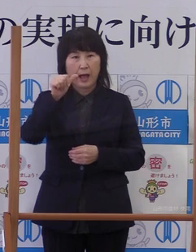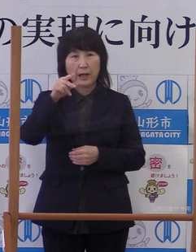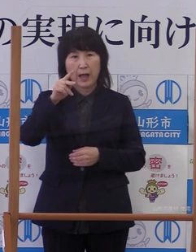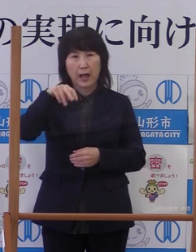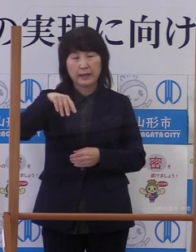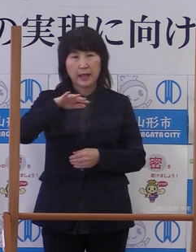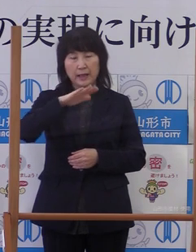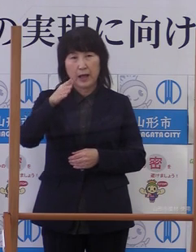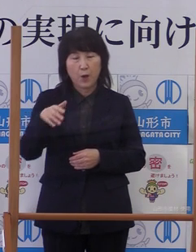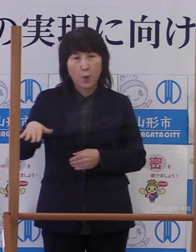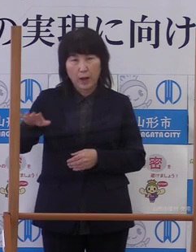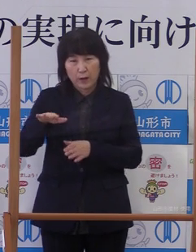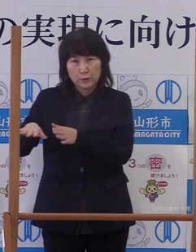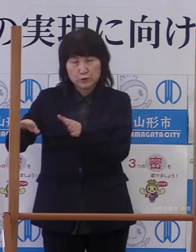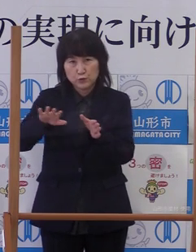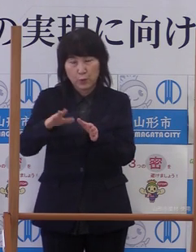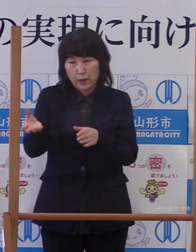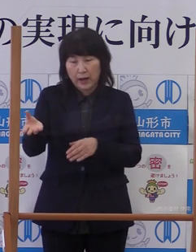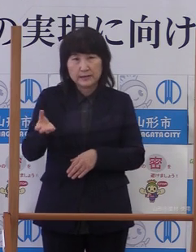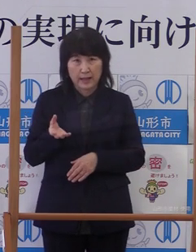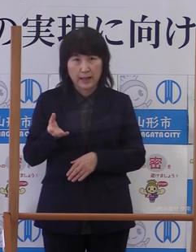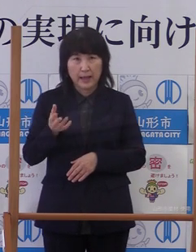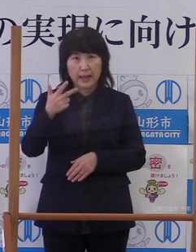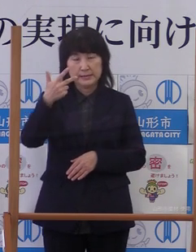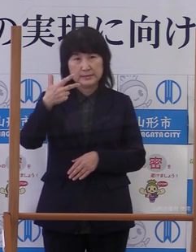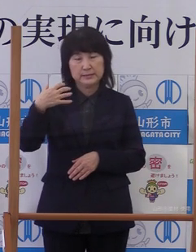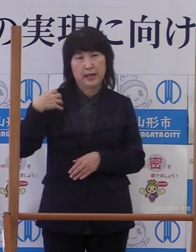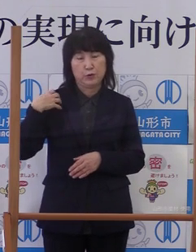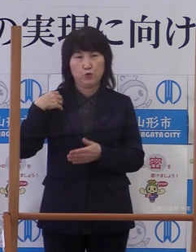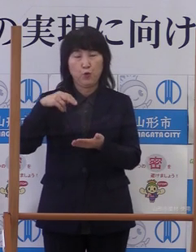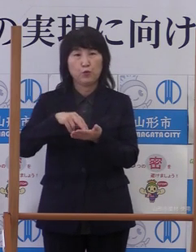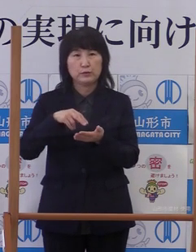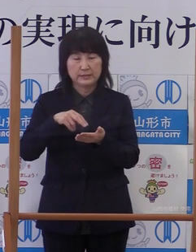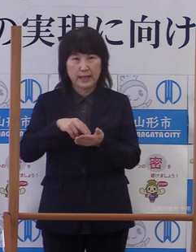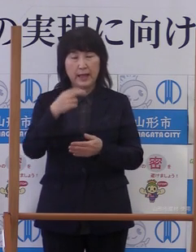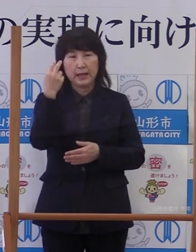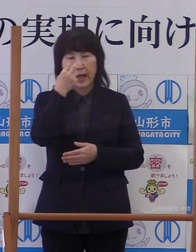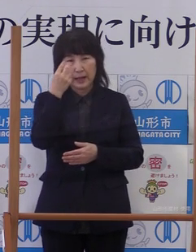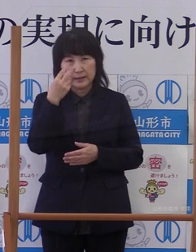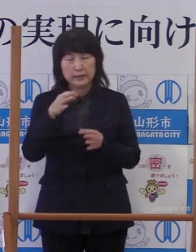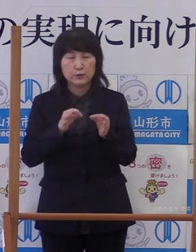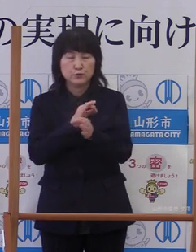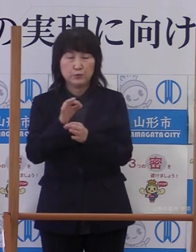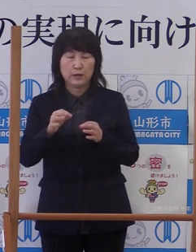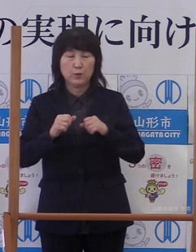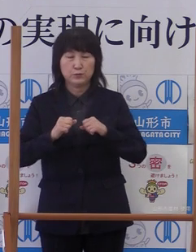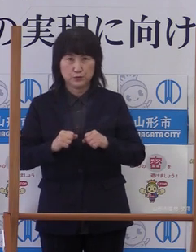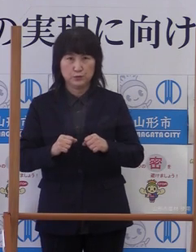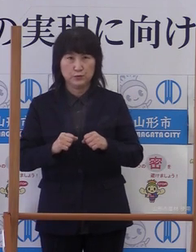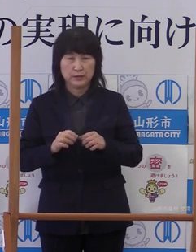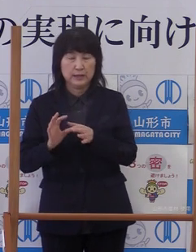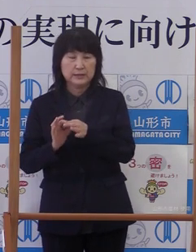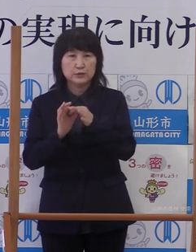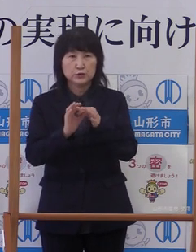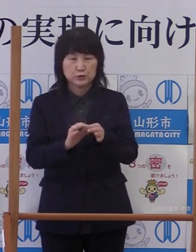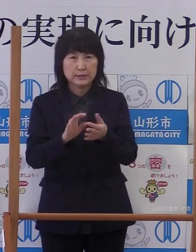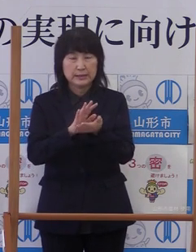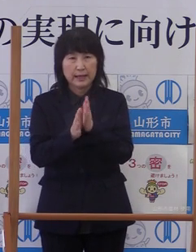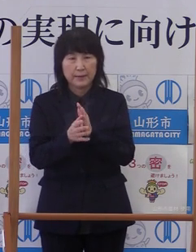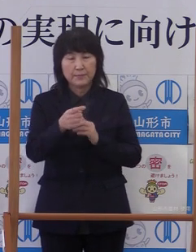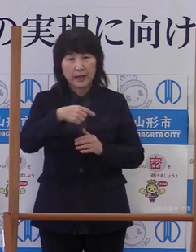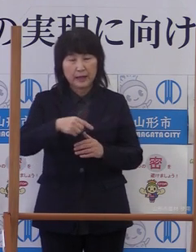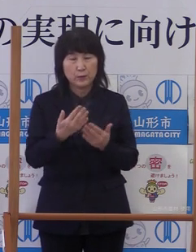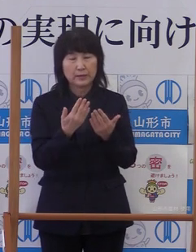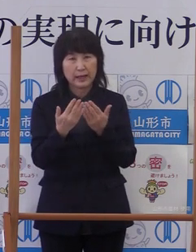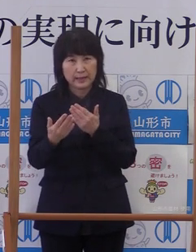競技場を借り受けし、市の施設として管理運営を行うとともに、引き続き県内の各種大